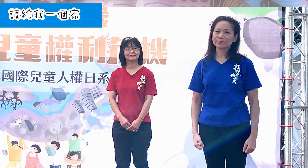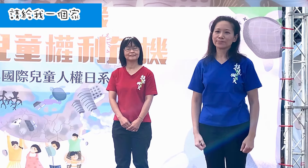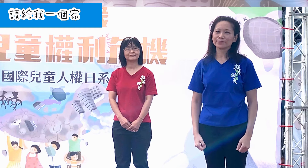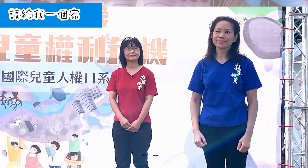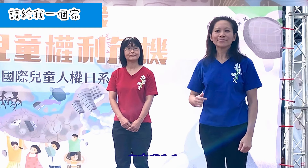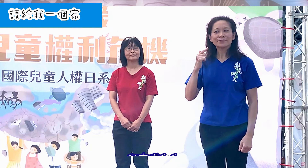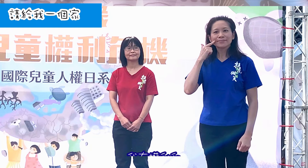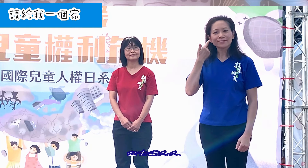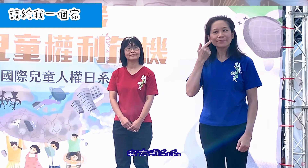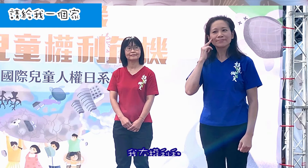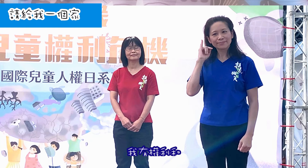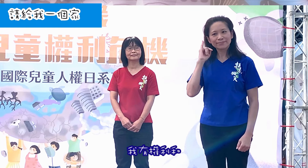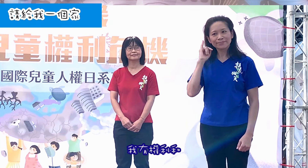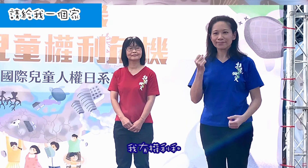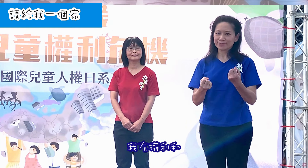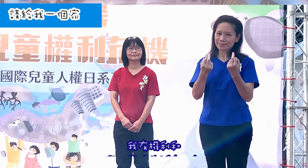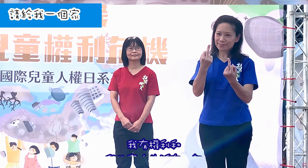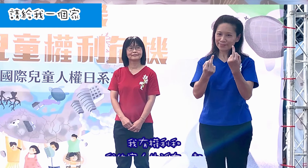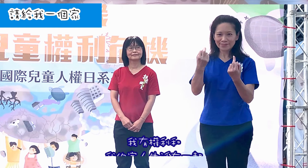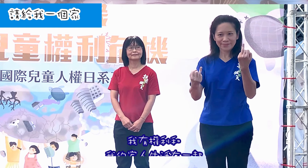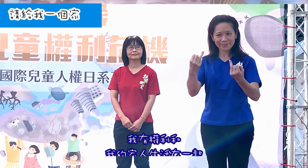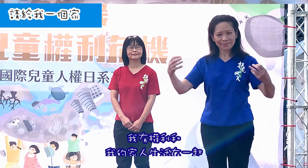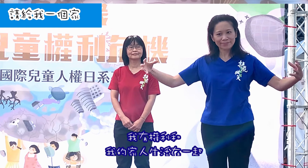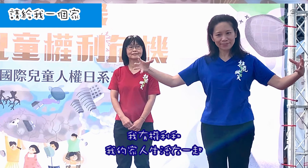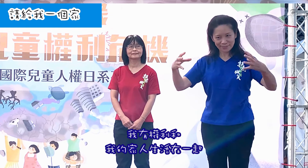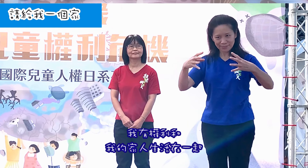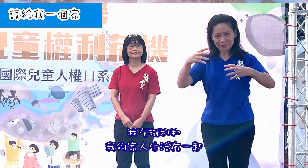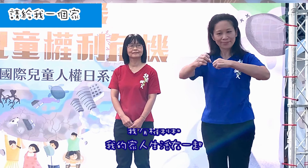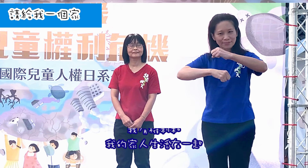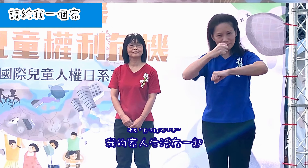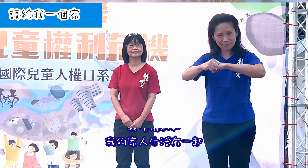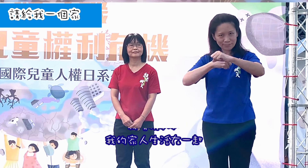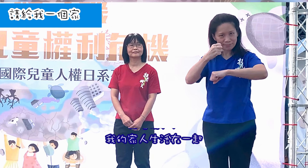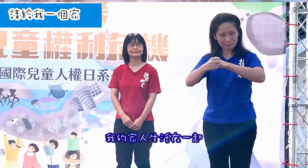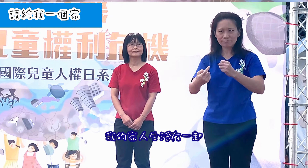我有权利和我的家人生活在一起，